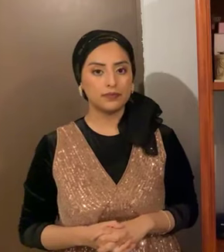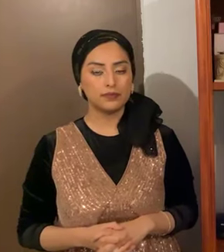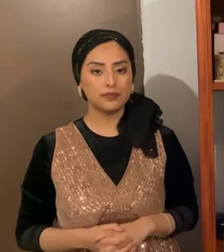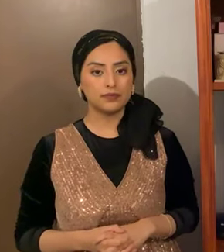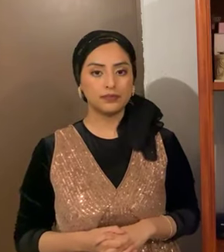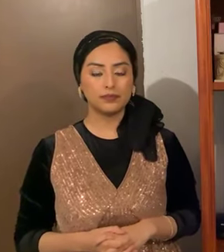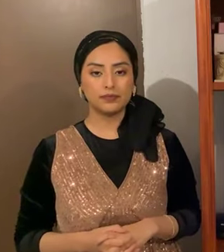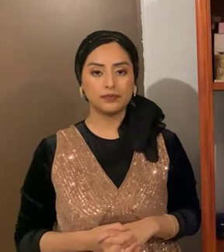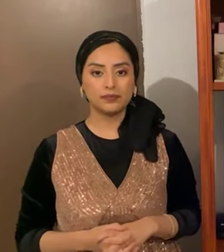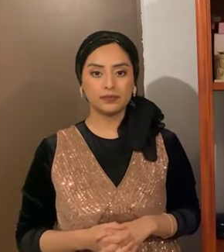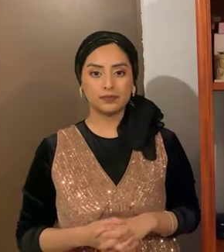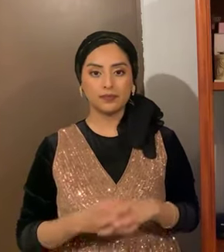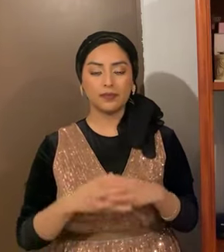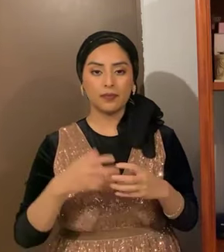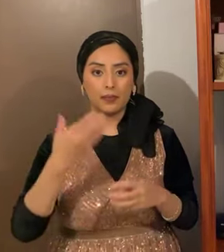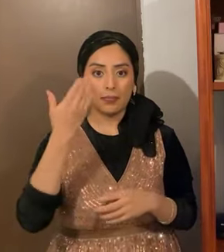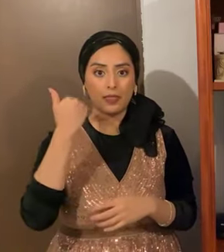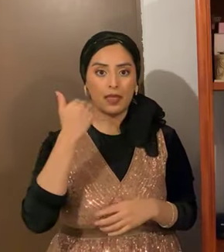coincidió en